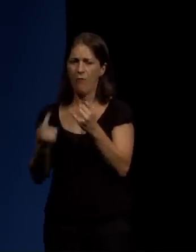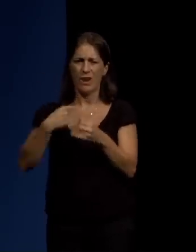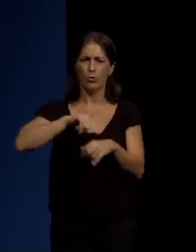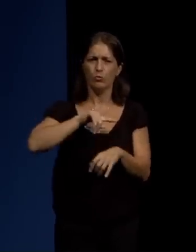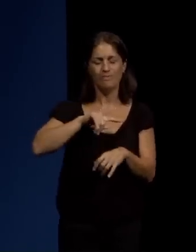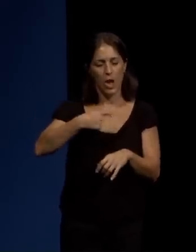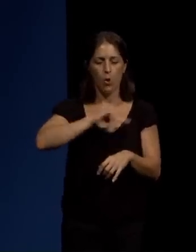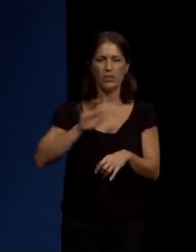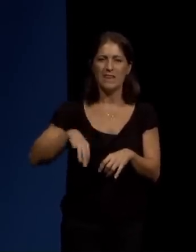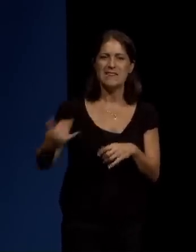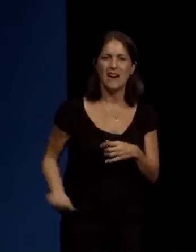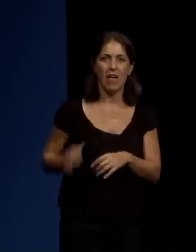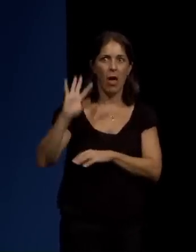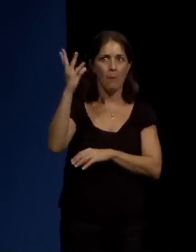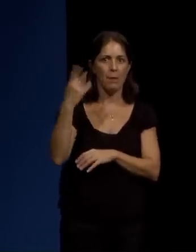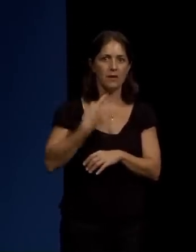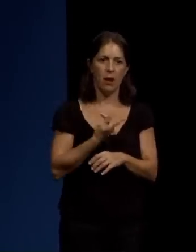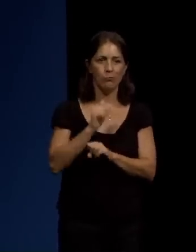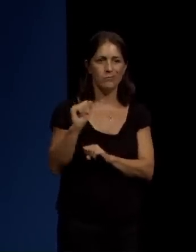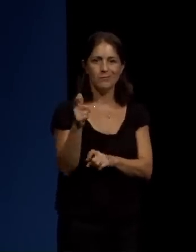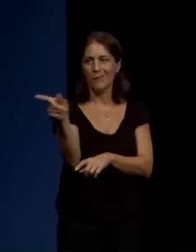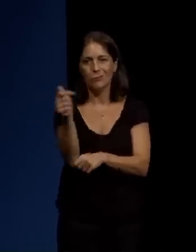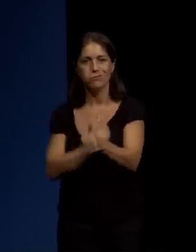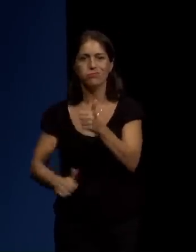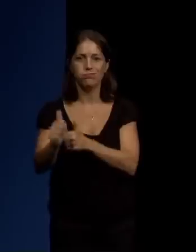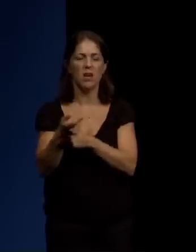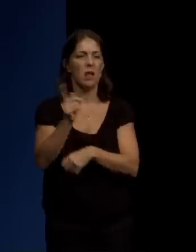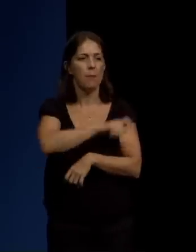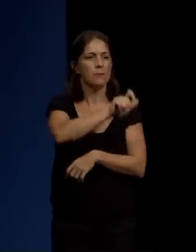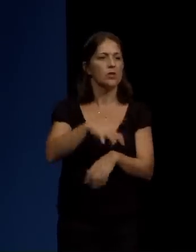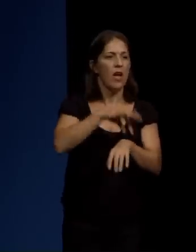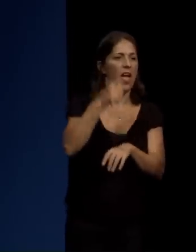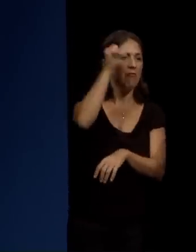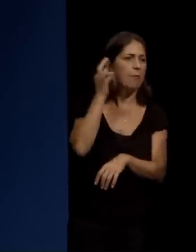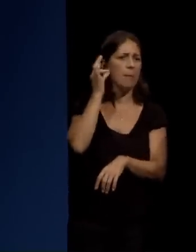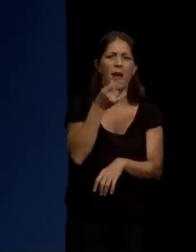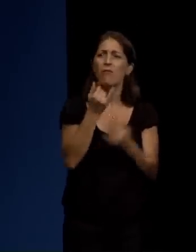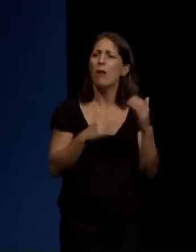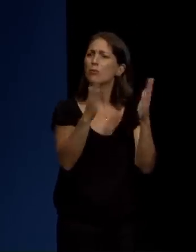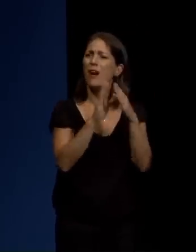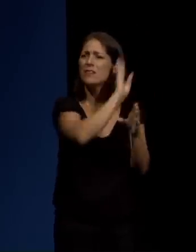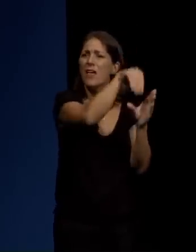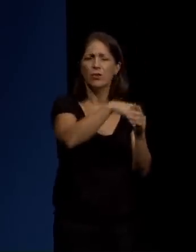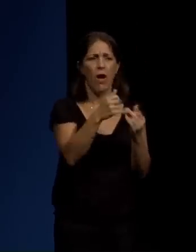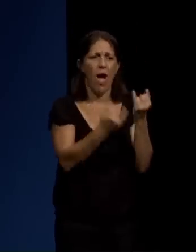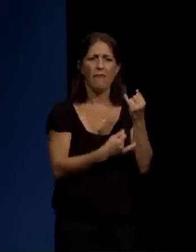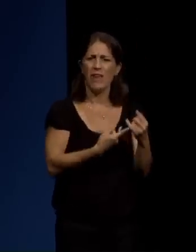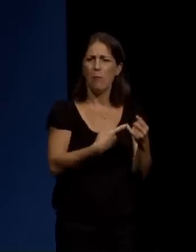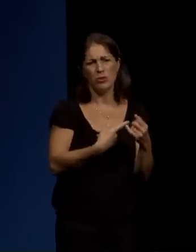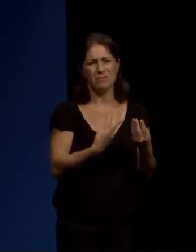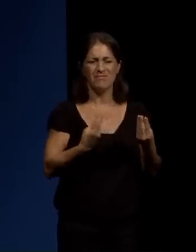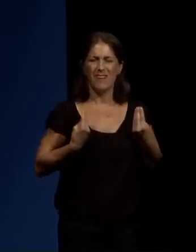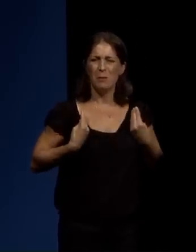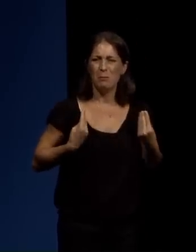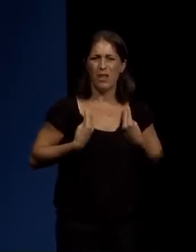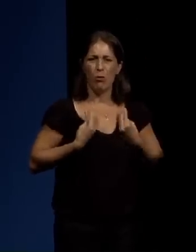Galicia. Temos que escoitar o silencio resignado das enfermas, enfermos que esmorecen nas súas casas, vítimas de listas de espera interminables